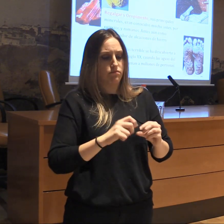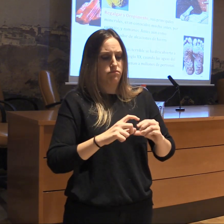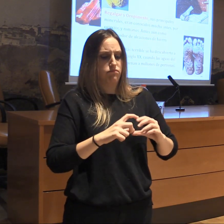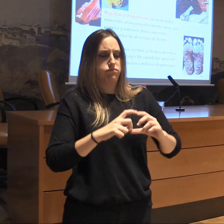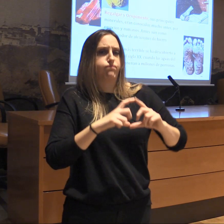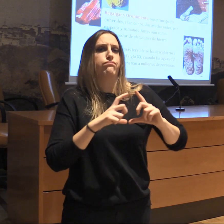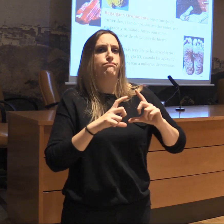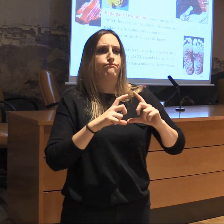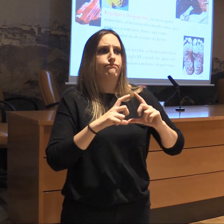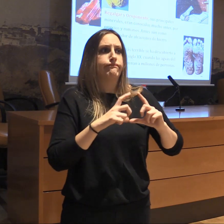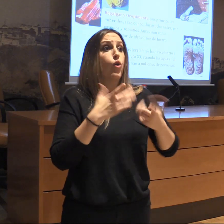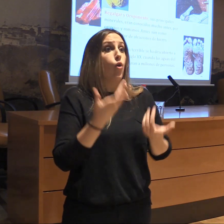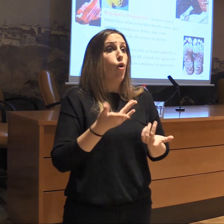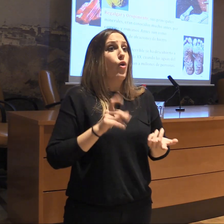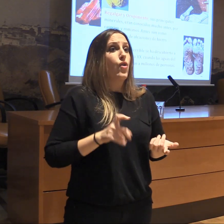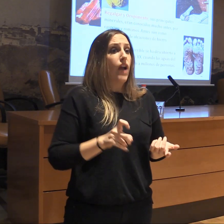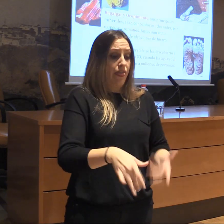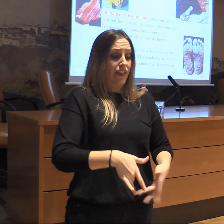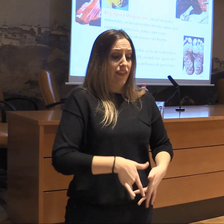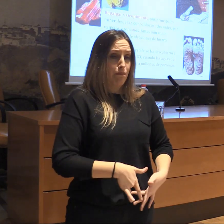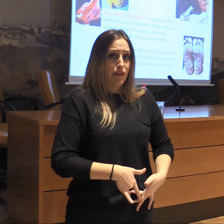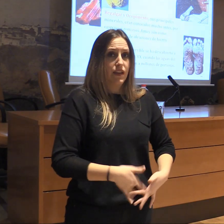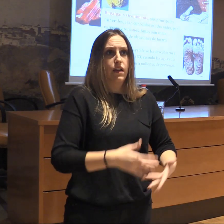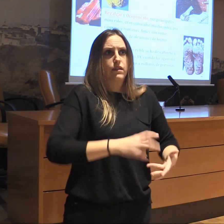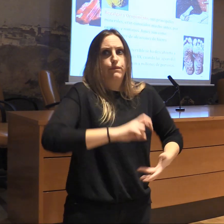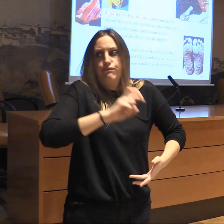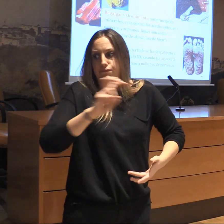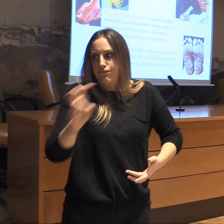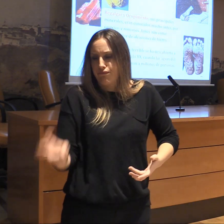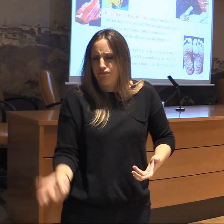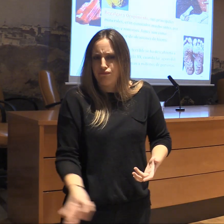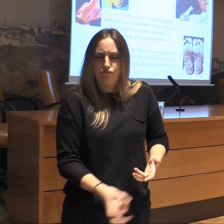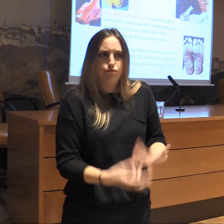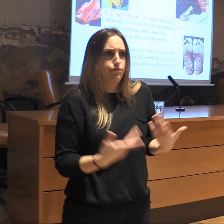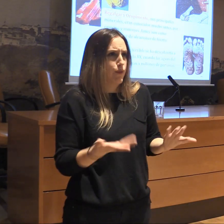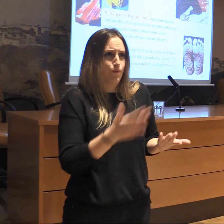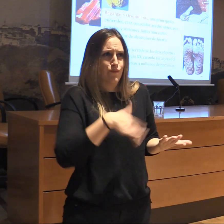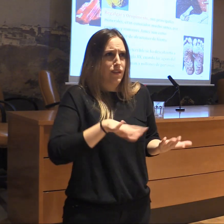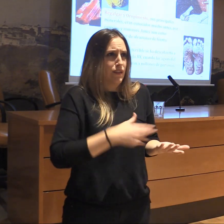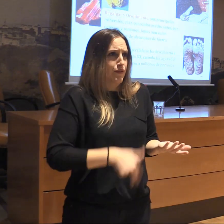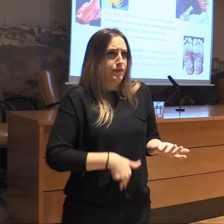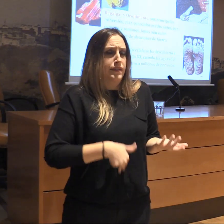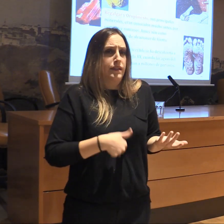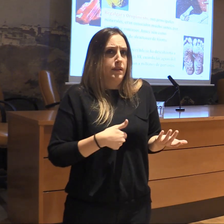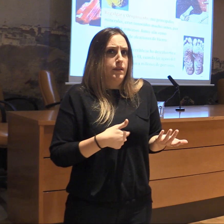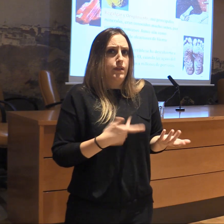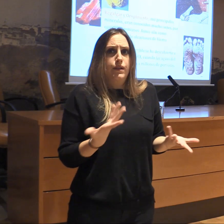de vejiga y de otras muchas. Y bueno, un estado general